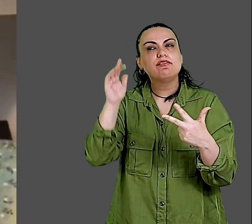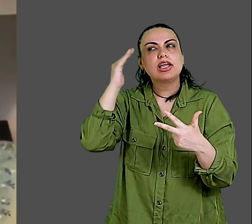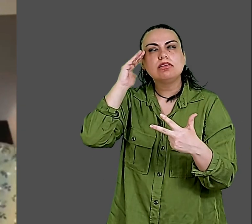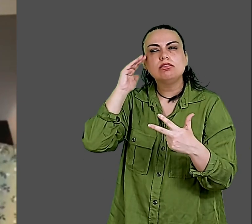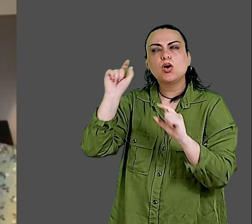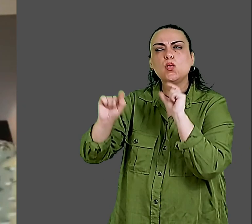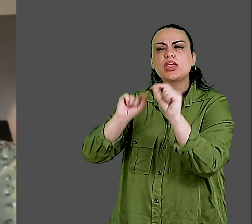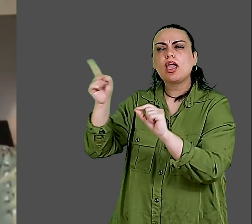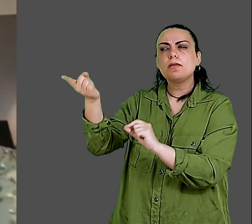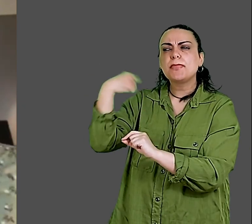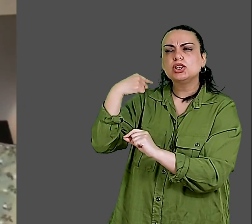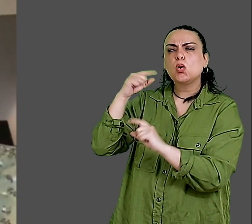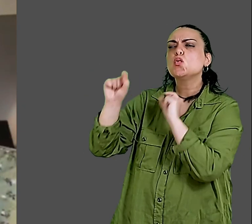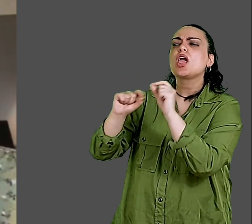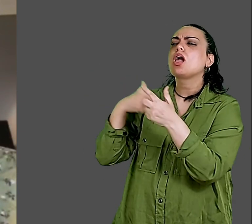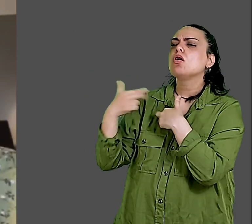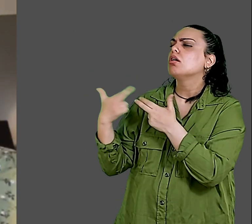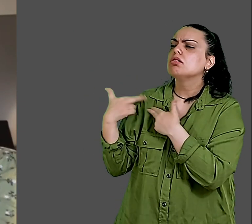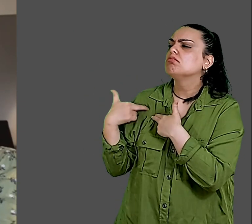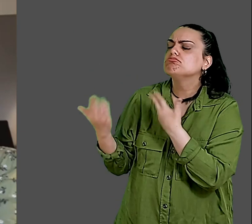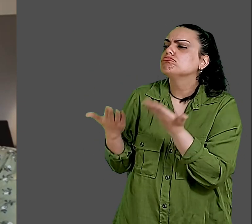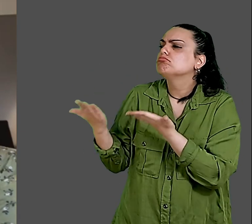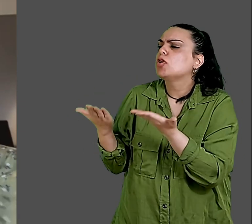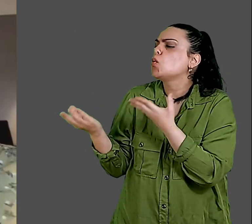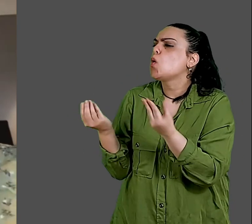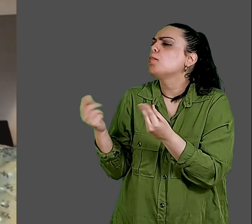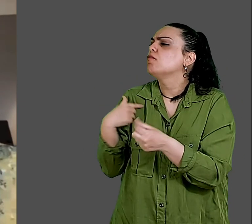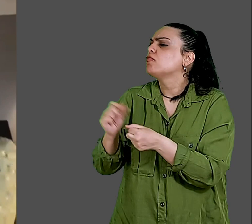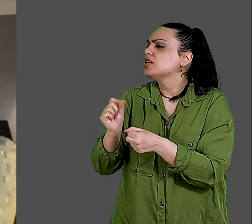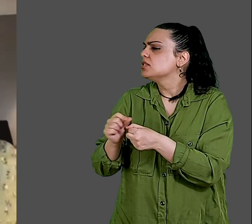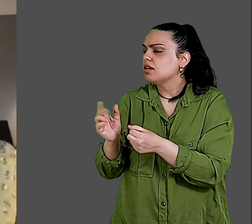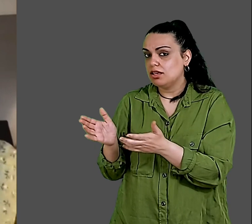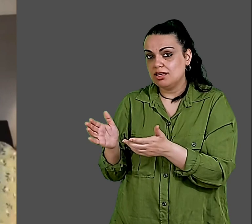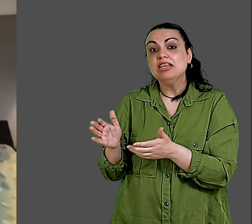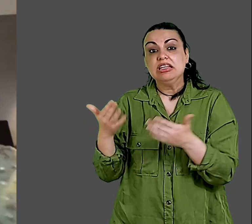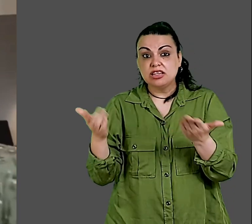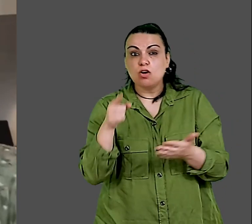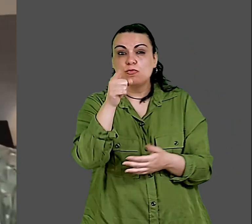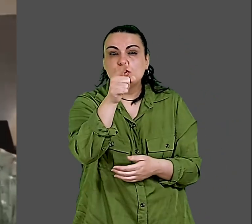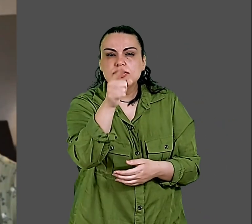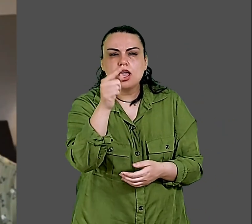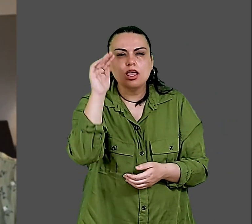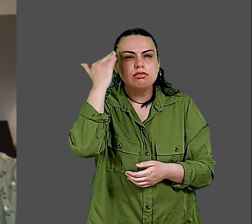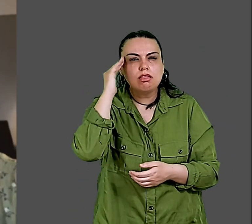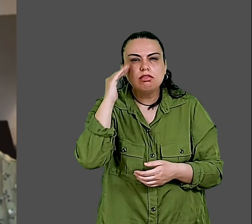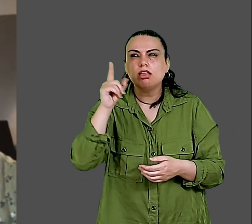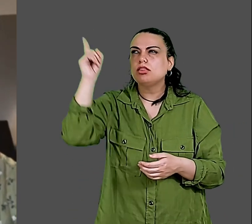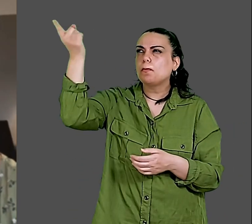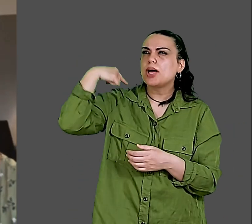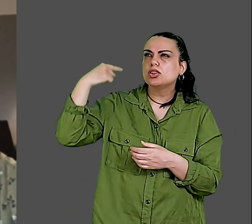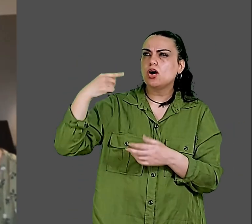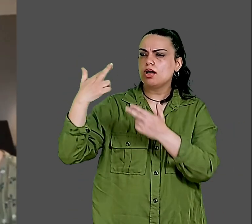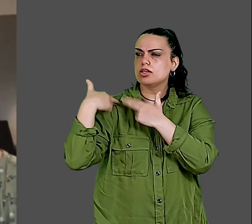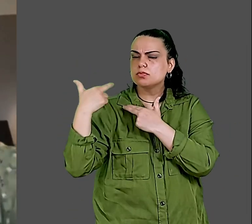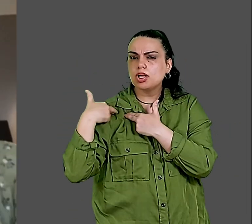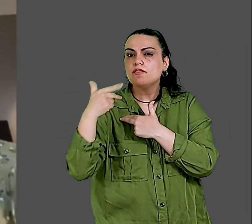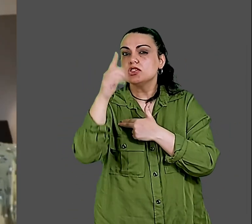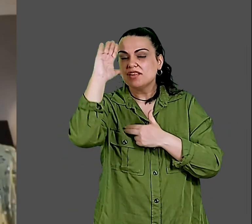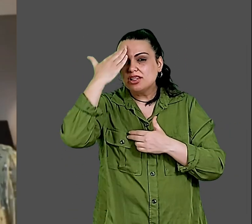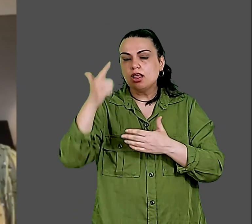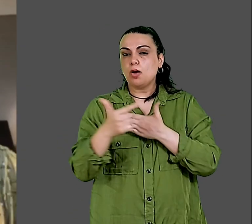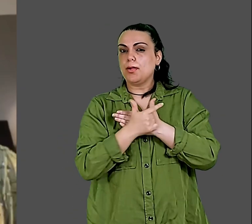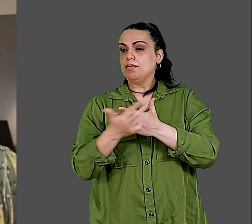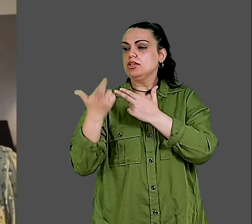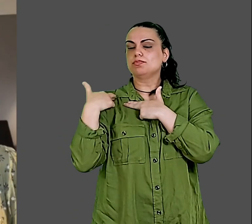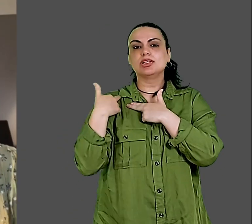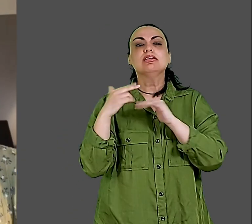discernimento da missão, reconhecendo a missão, discernimento de qual é a missão. quando eu discernir a missão, eu vou discernir o meu papel